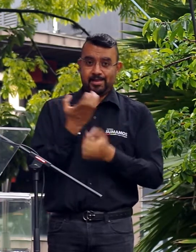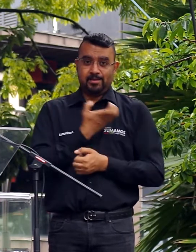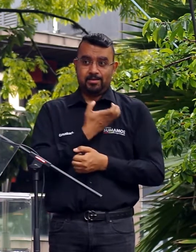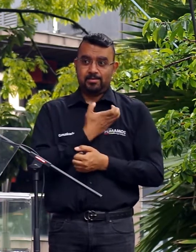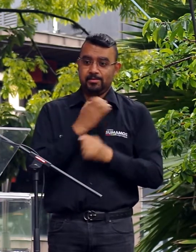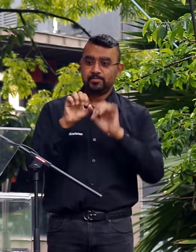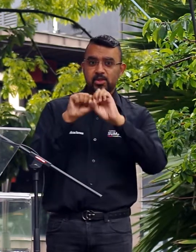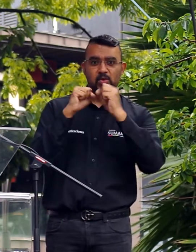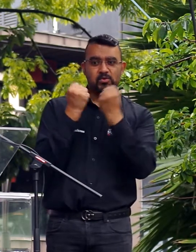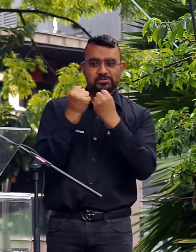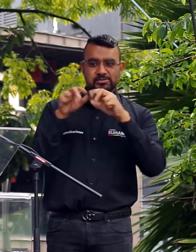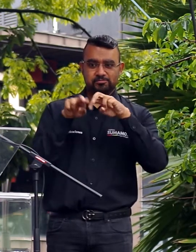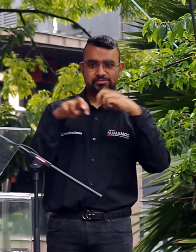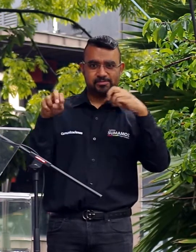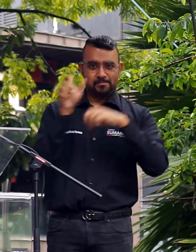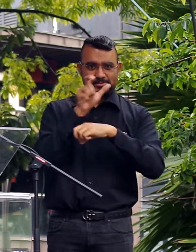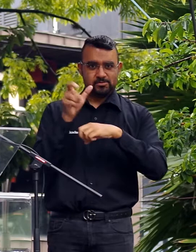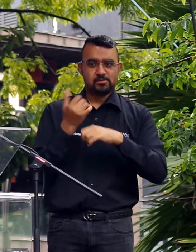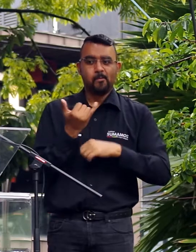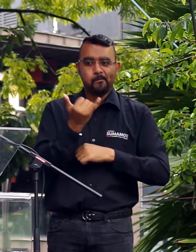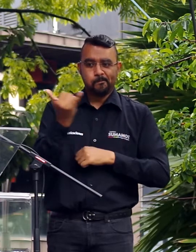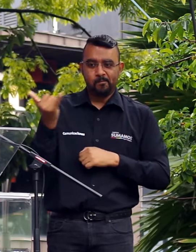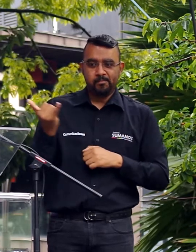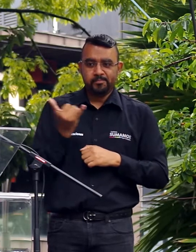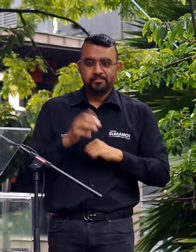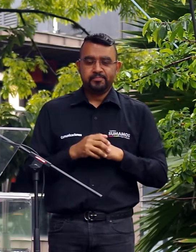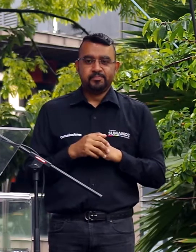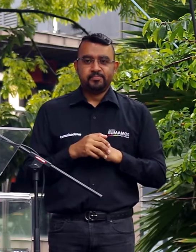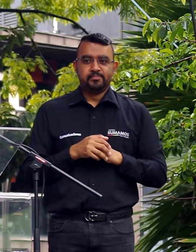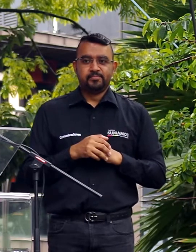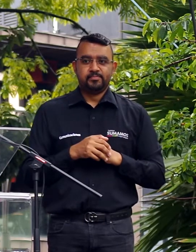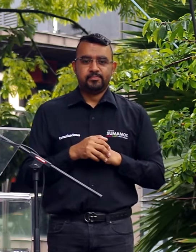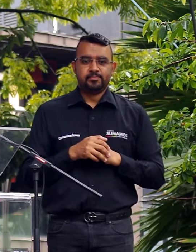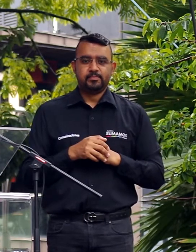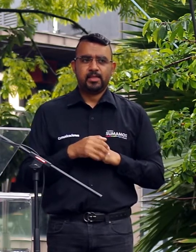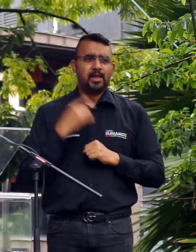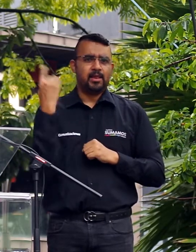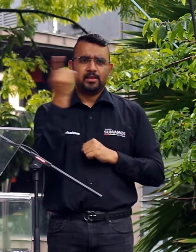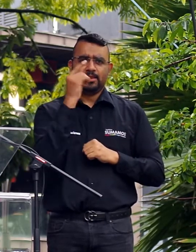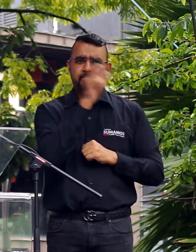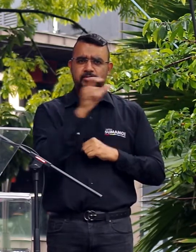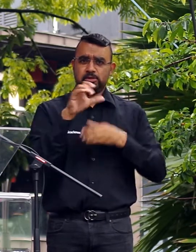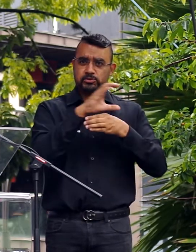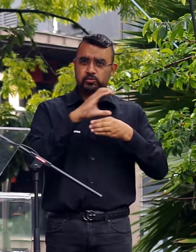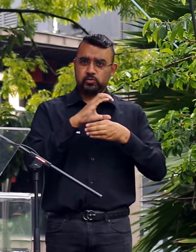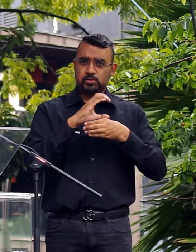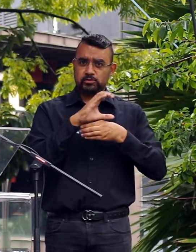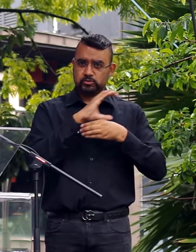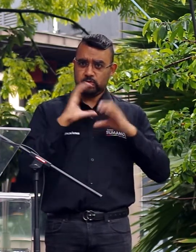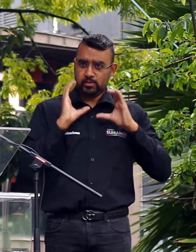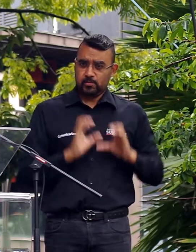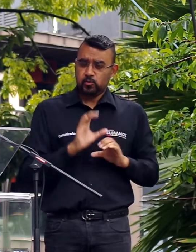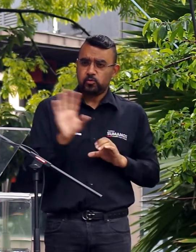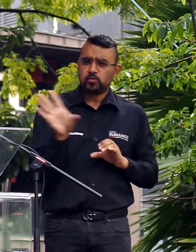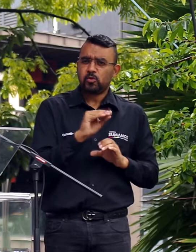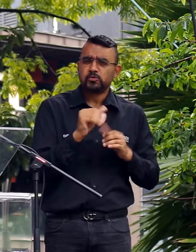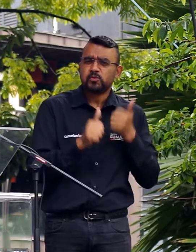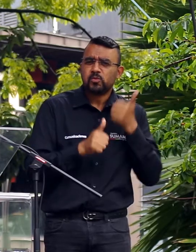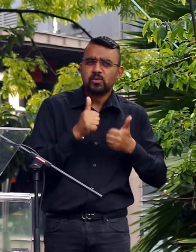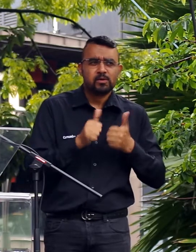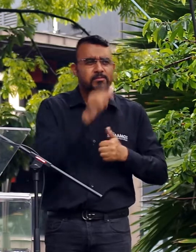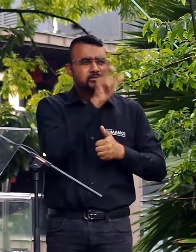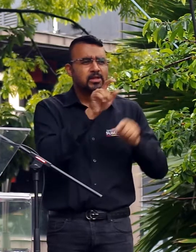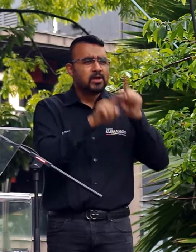consejo a ustedes, junto con todos los ciudadanos, nos toca